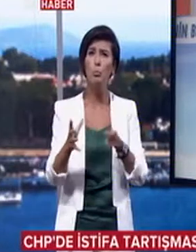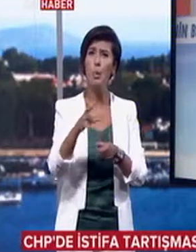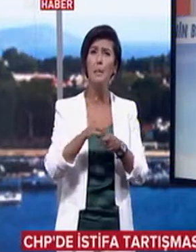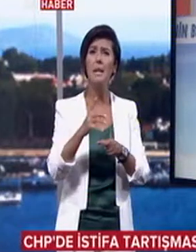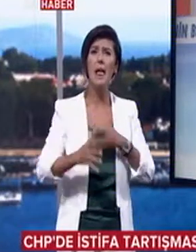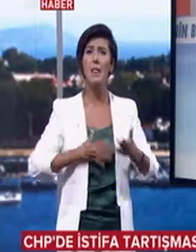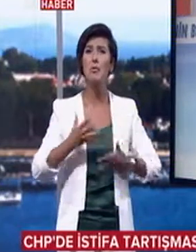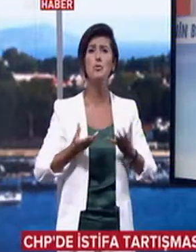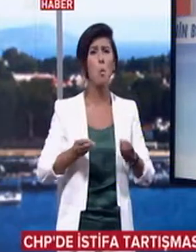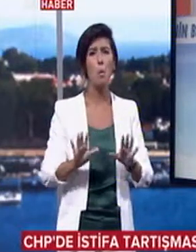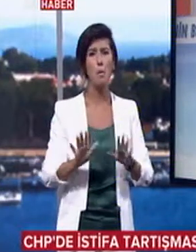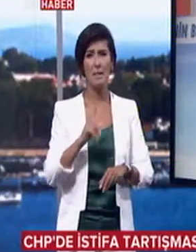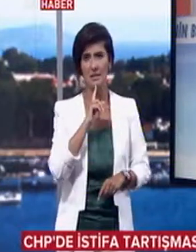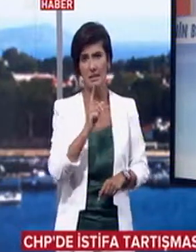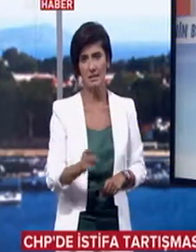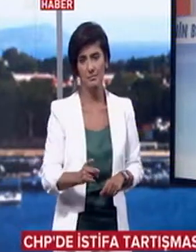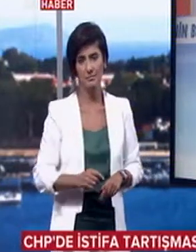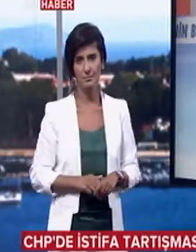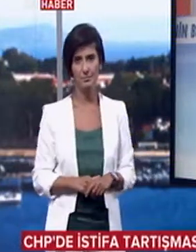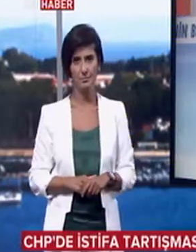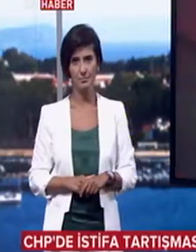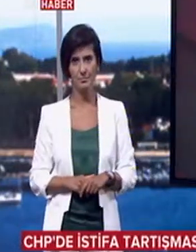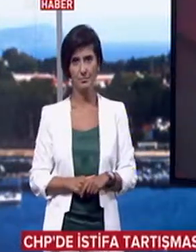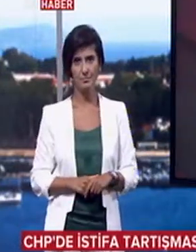toplanacağından bir endişesi olmamalıdır, dedi.